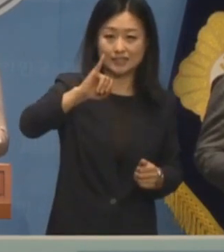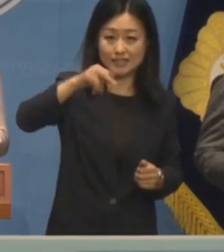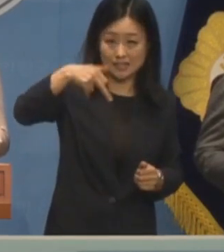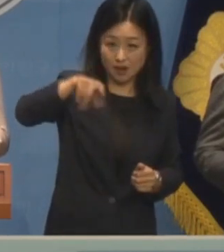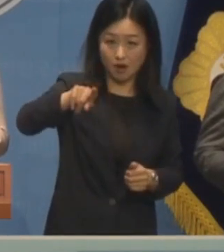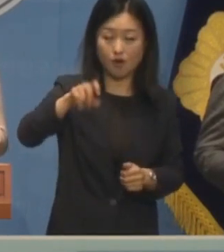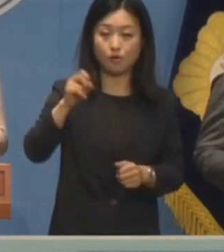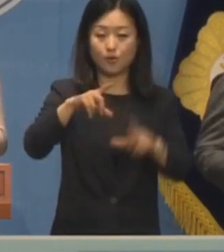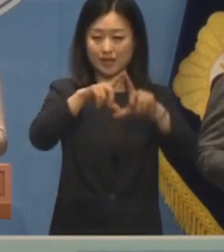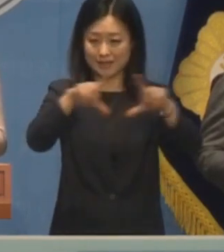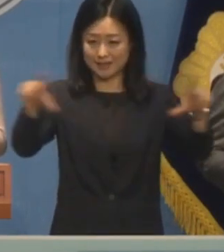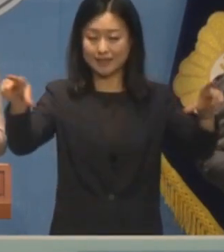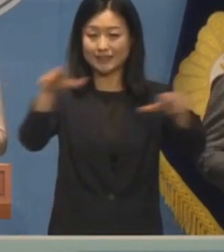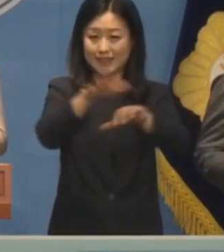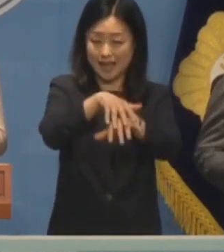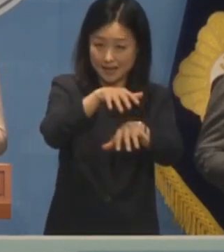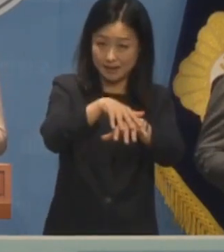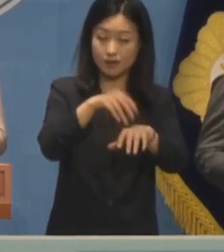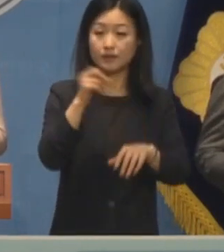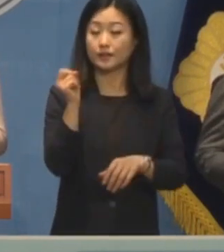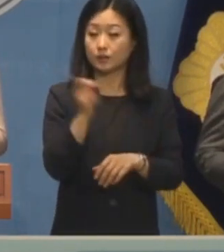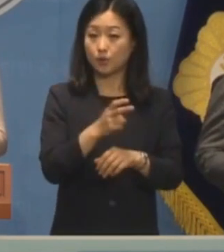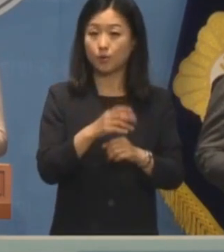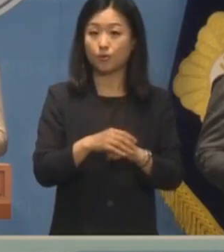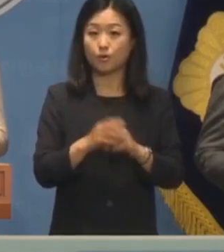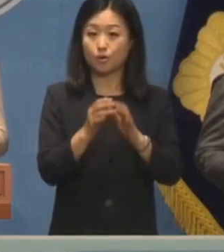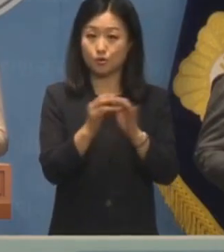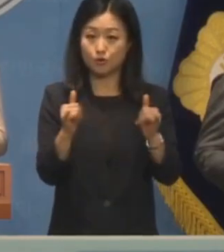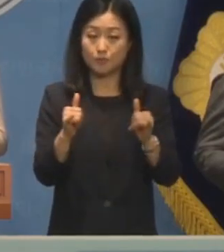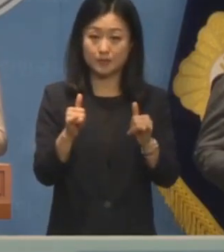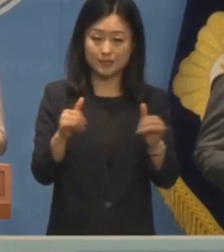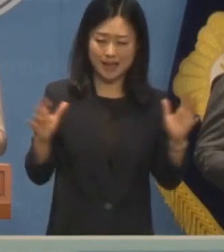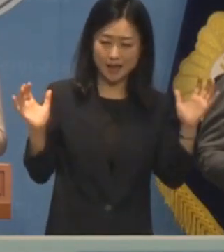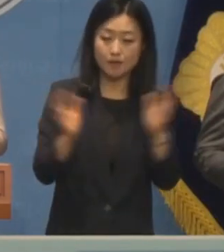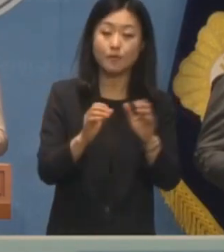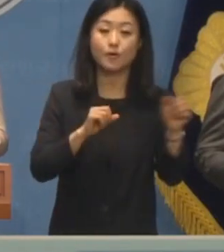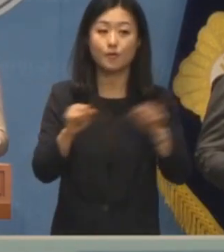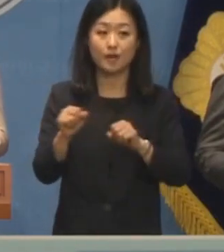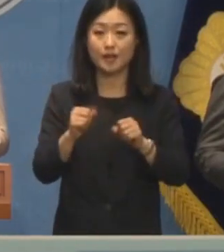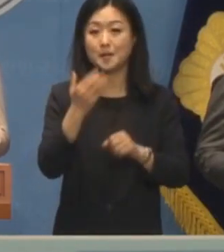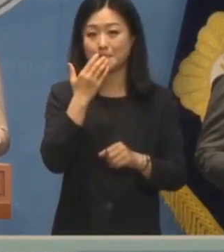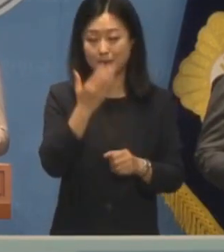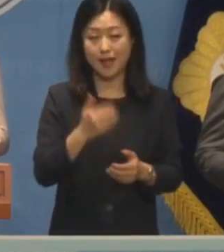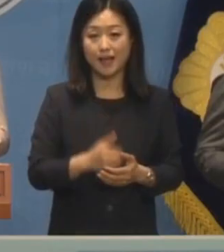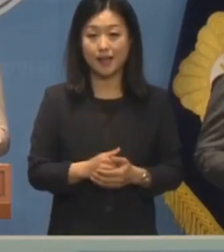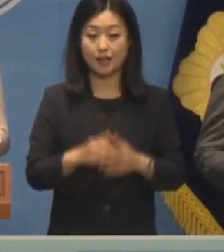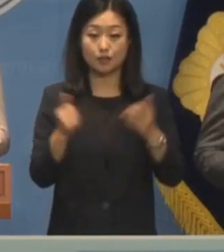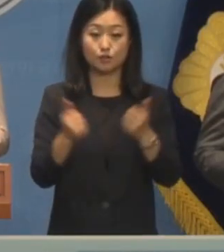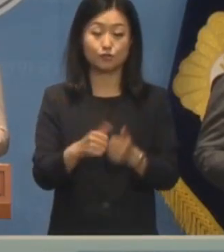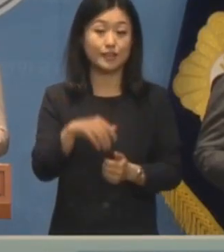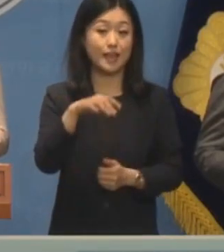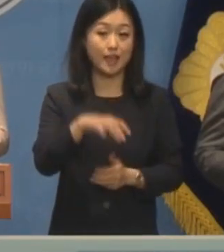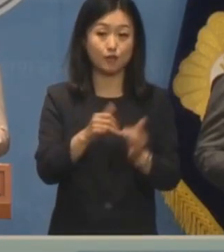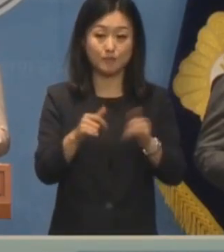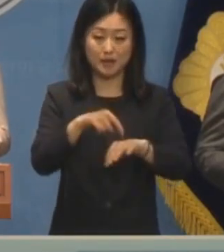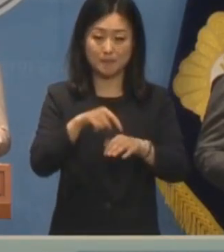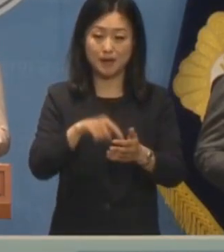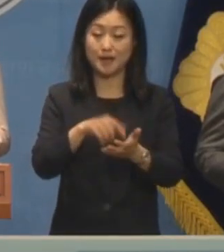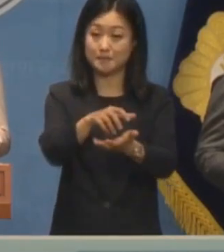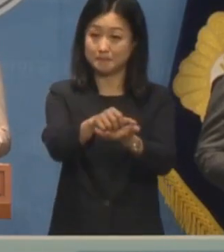행동, 탄핵 시국선언 등의 범국민운동도 진행할 것입니다. 국회는 민심을